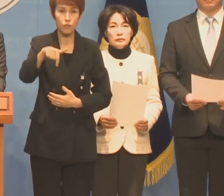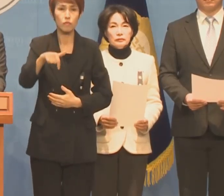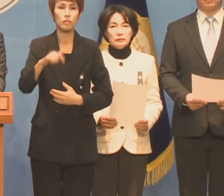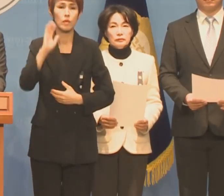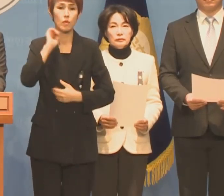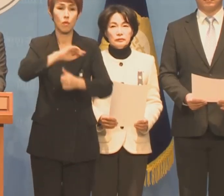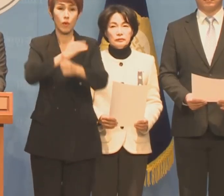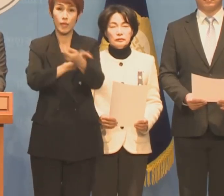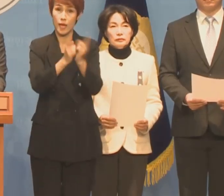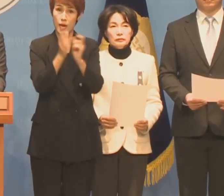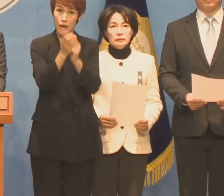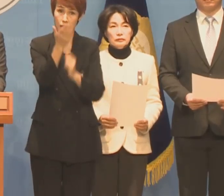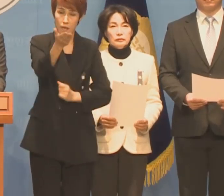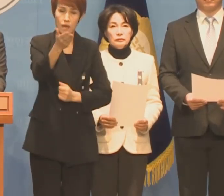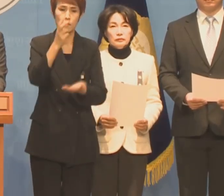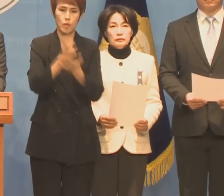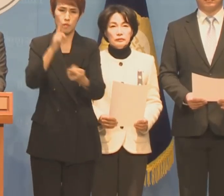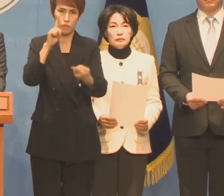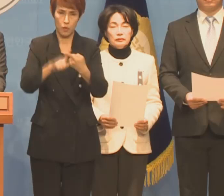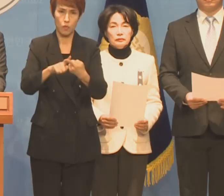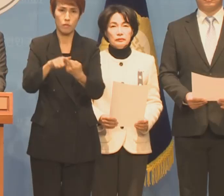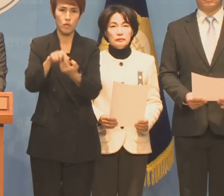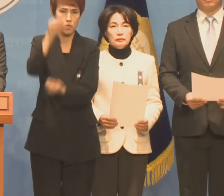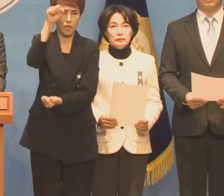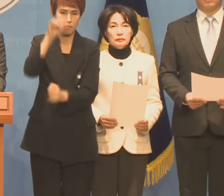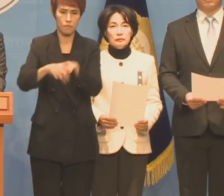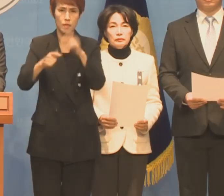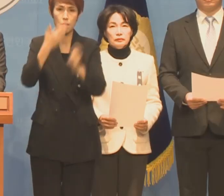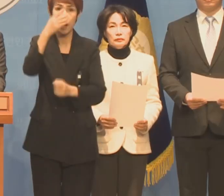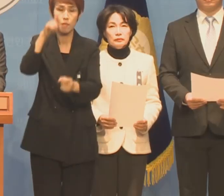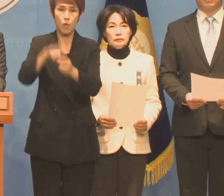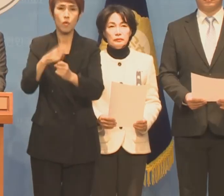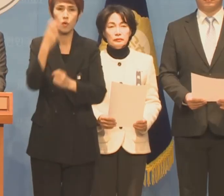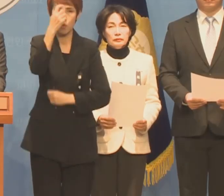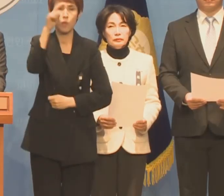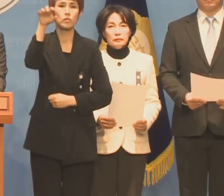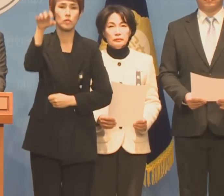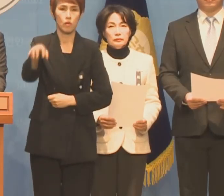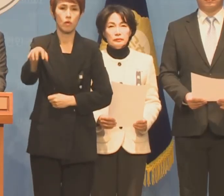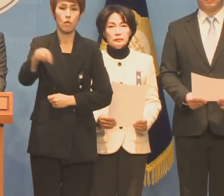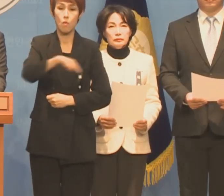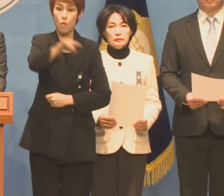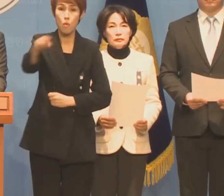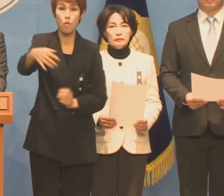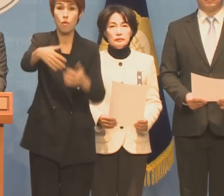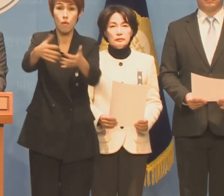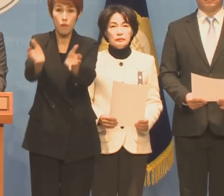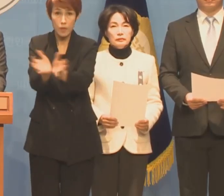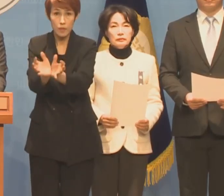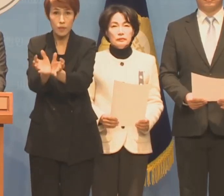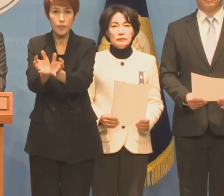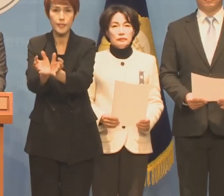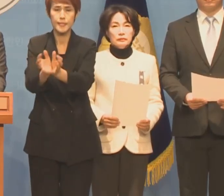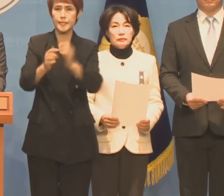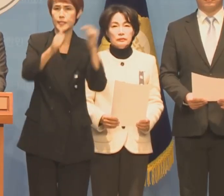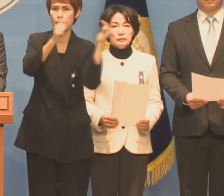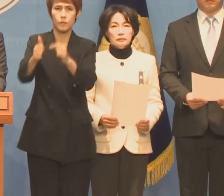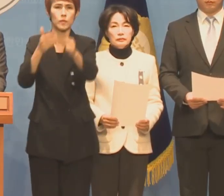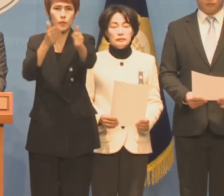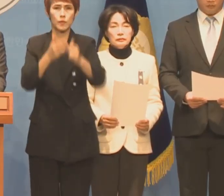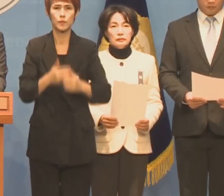절차에 따라 영장이 집행될 수 있도록 경호처 등 유관기관에 명확하게 지시하십시오.